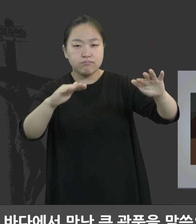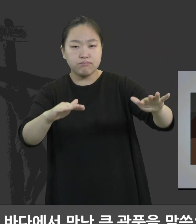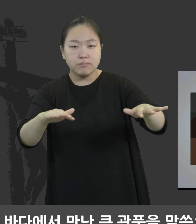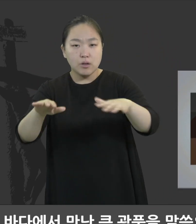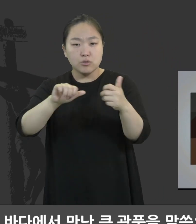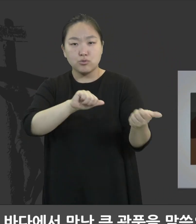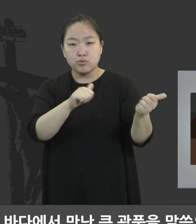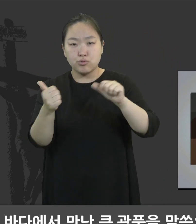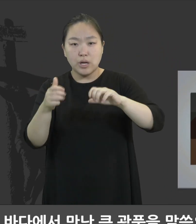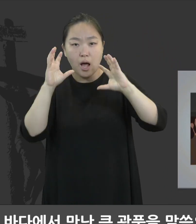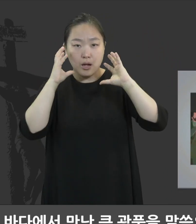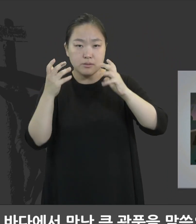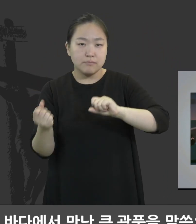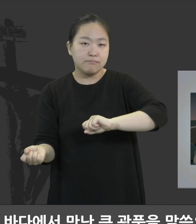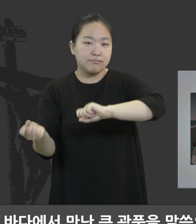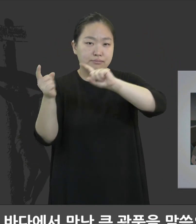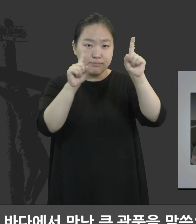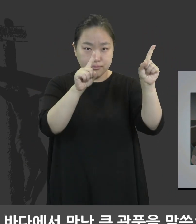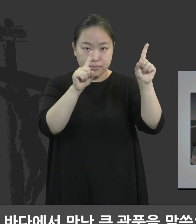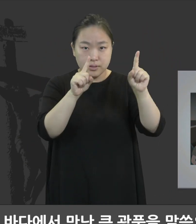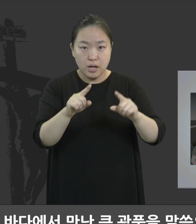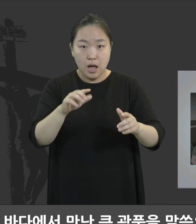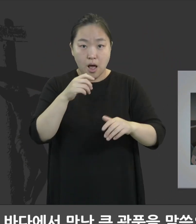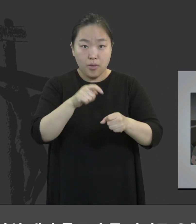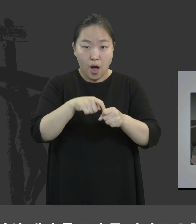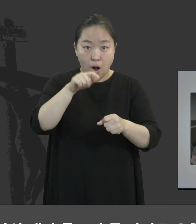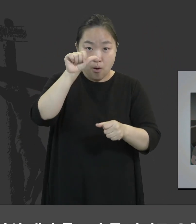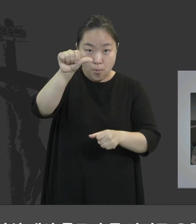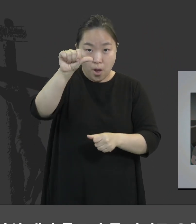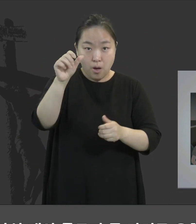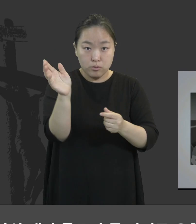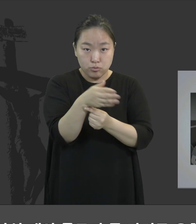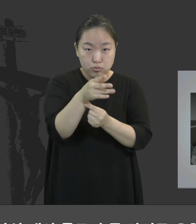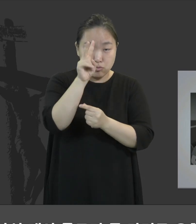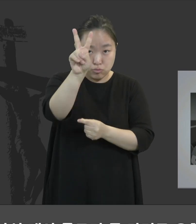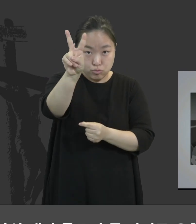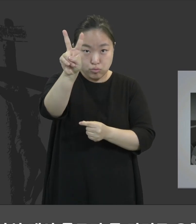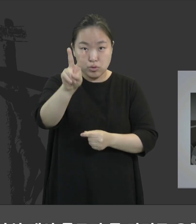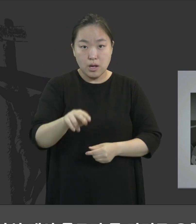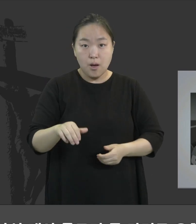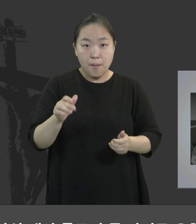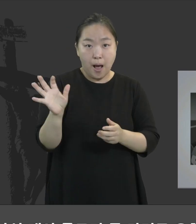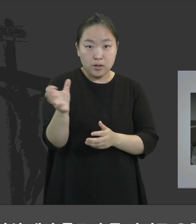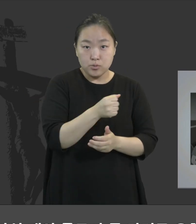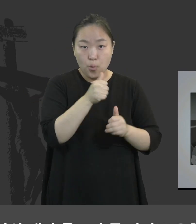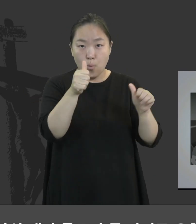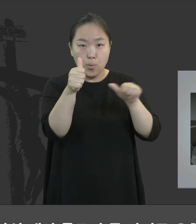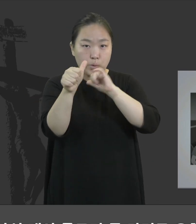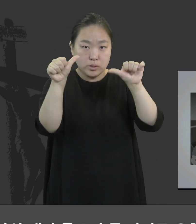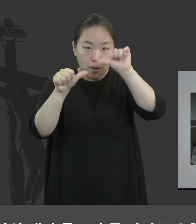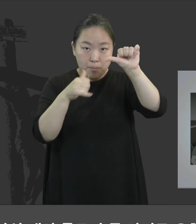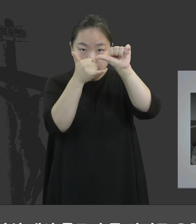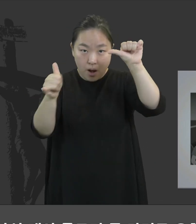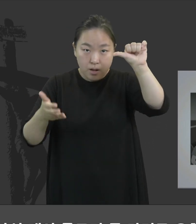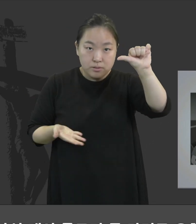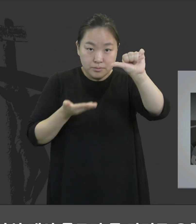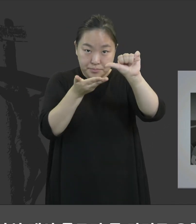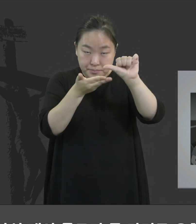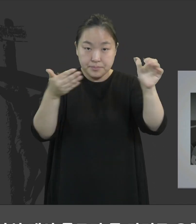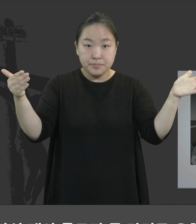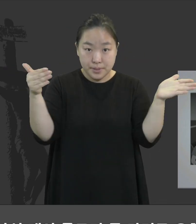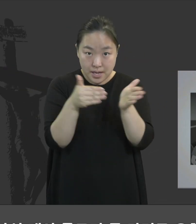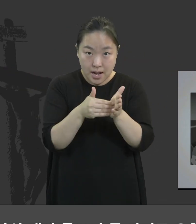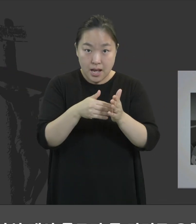잔잔하게 하시고 죽은 아이를 되살리시며 떡 5개와 물고기 2마리로 5,000명을